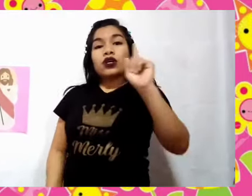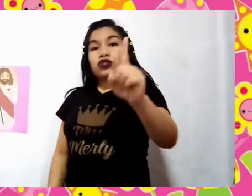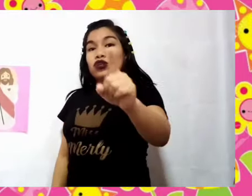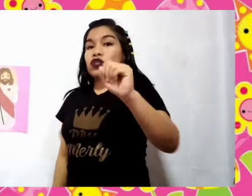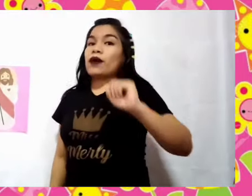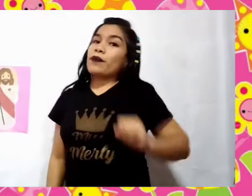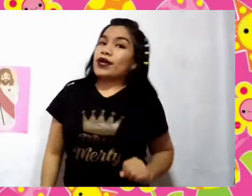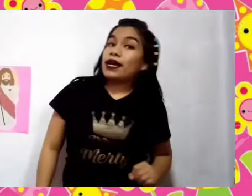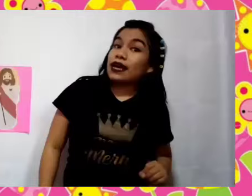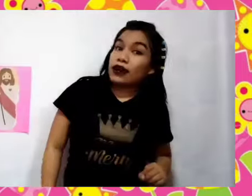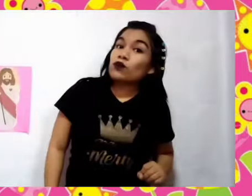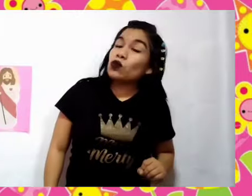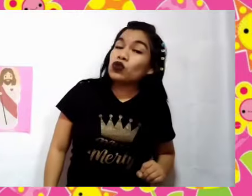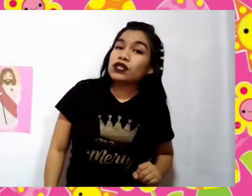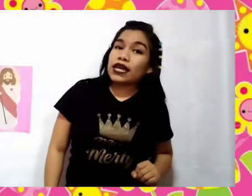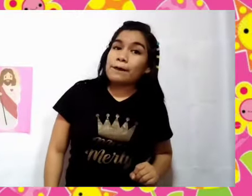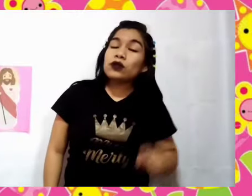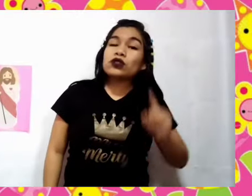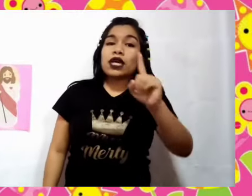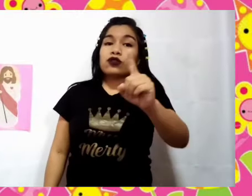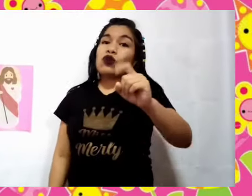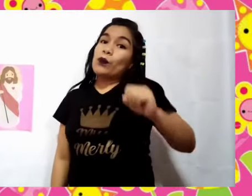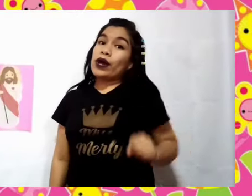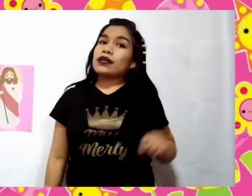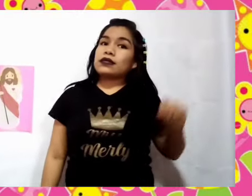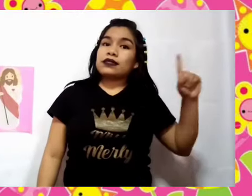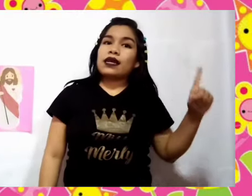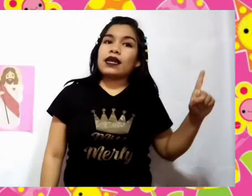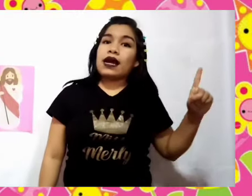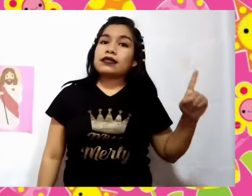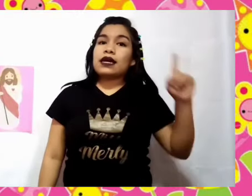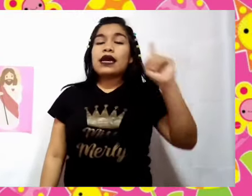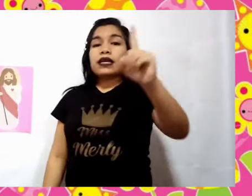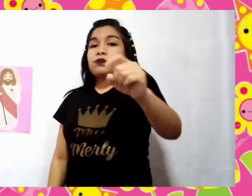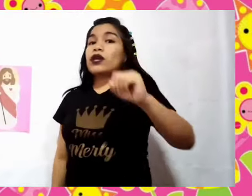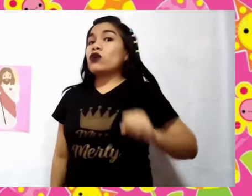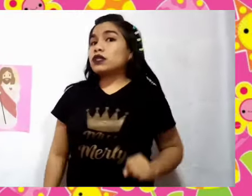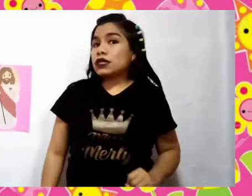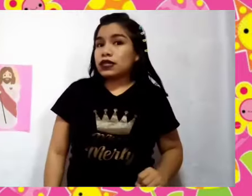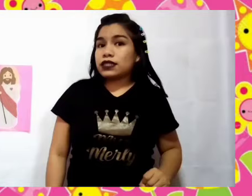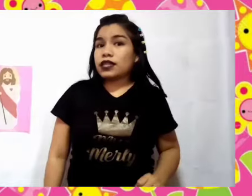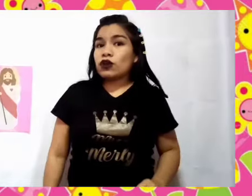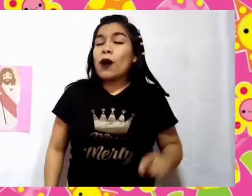nosotros? Yo te voy a dar unos ejemplos que tú puedes hacer en casa. Espero lo estés